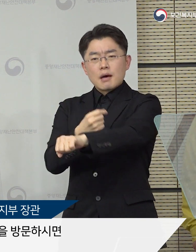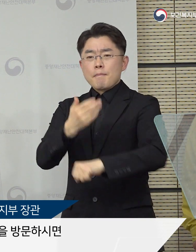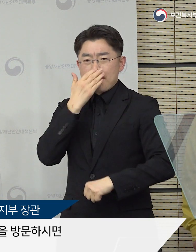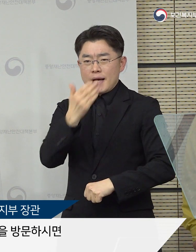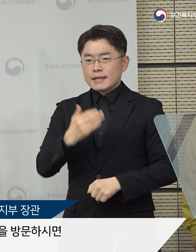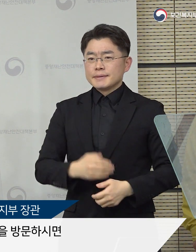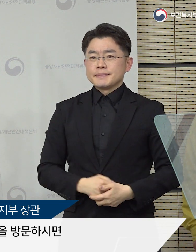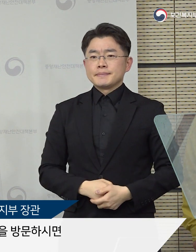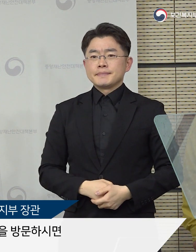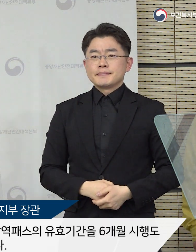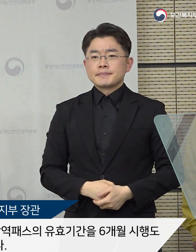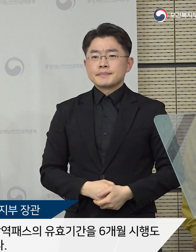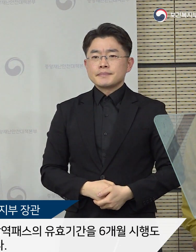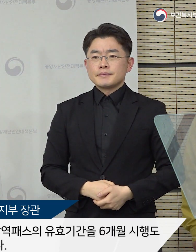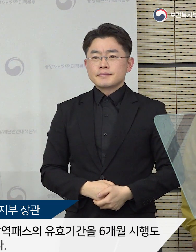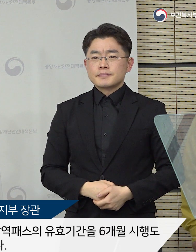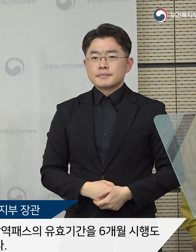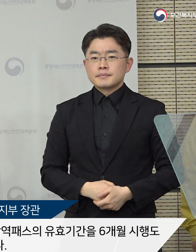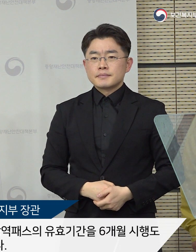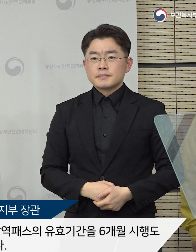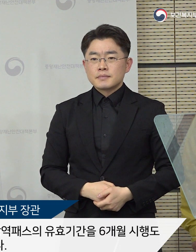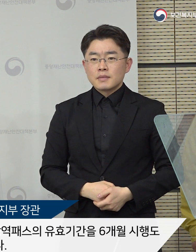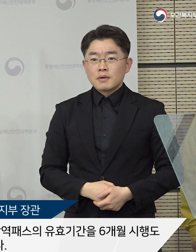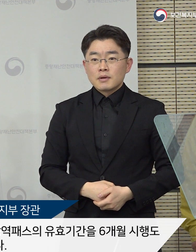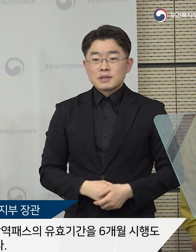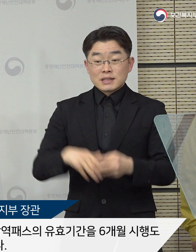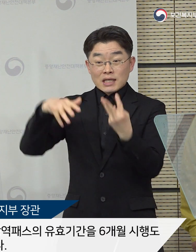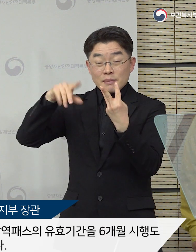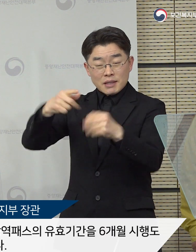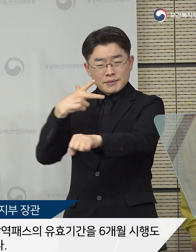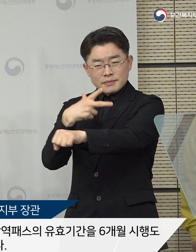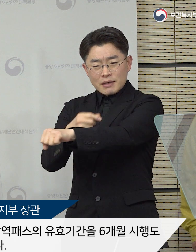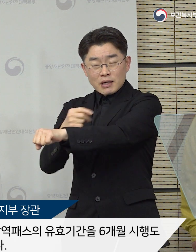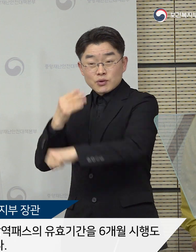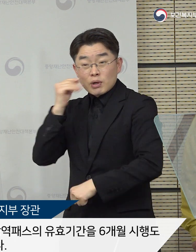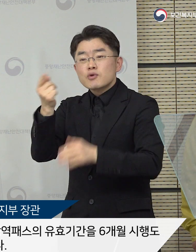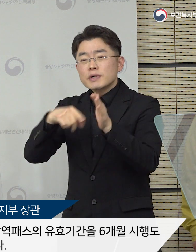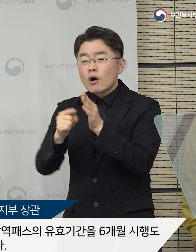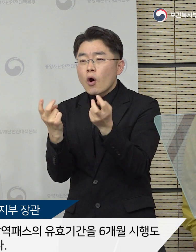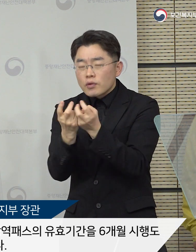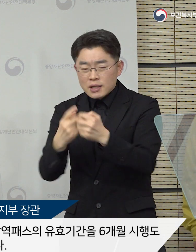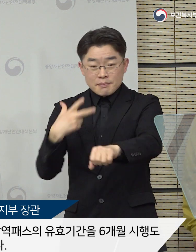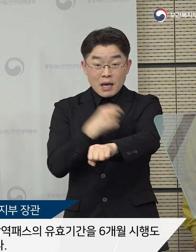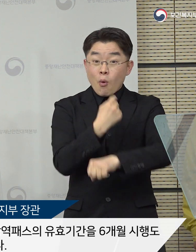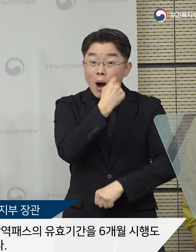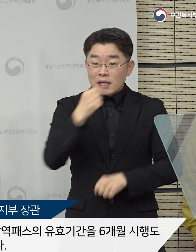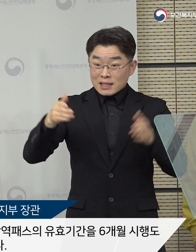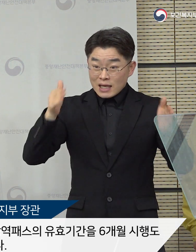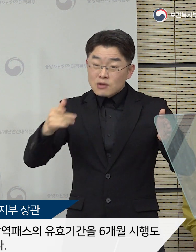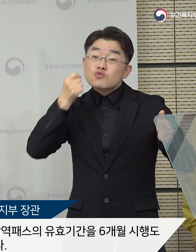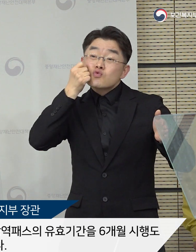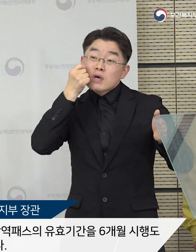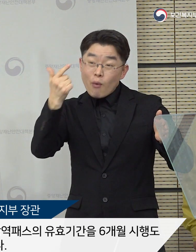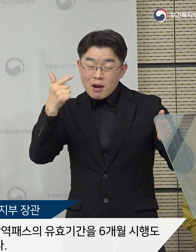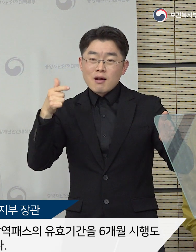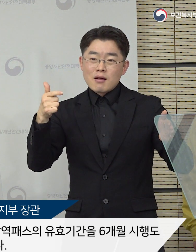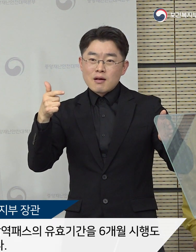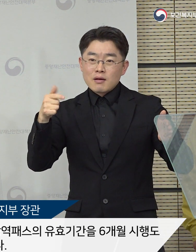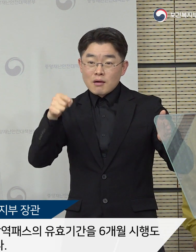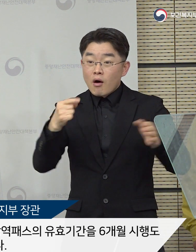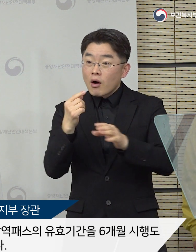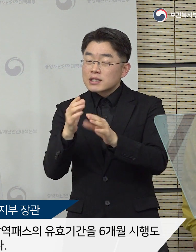가능합니다. 보다 많은 분들이 3차 접종에 참여하시도록 방역 패스 유효기간을 6개월 시행도